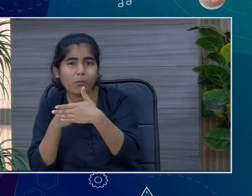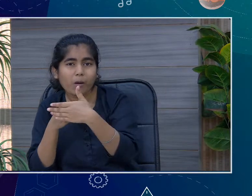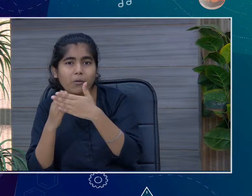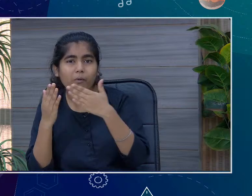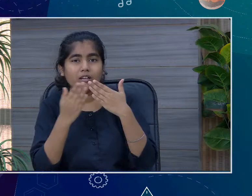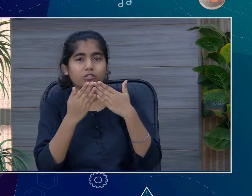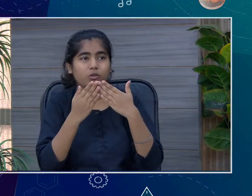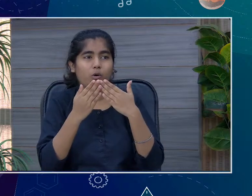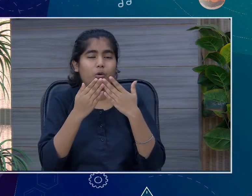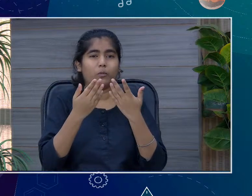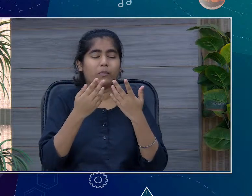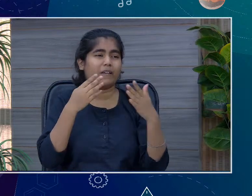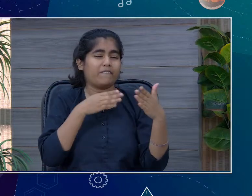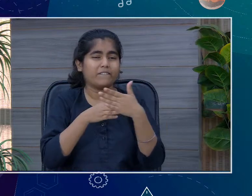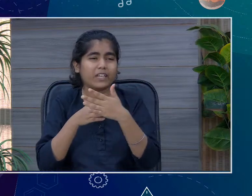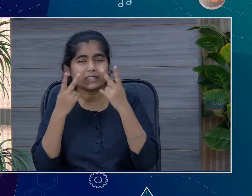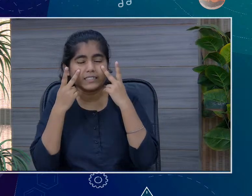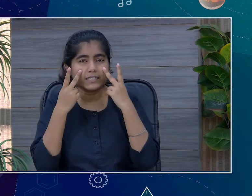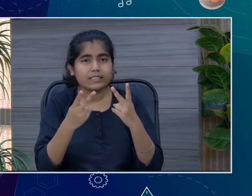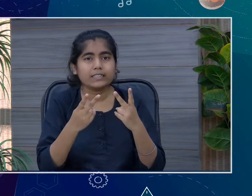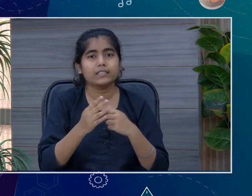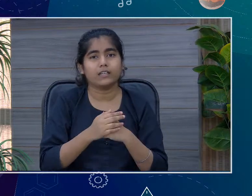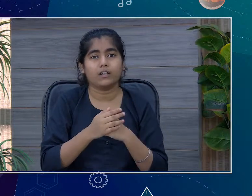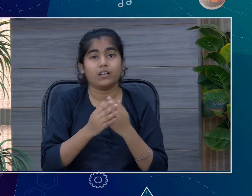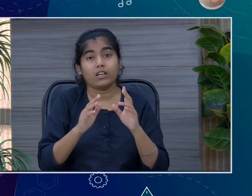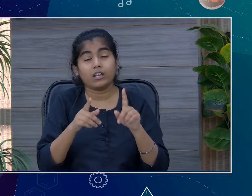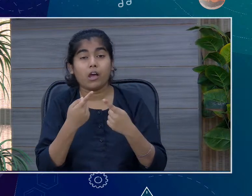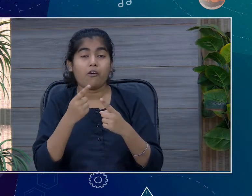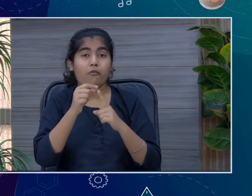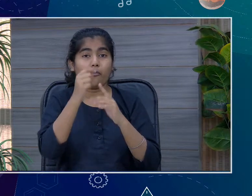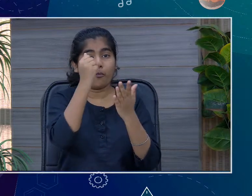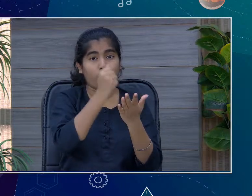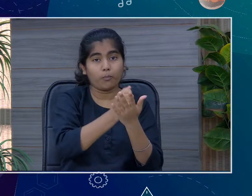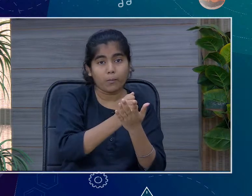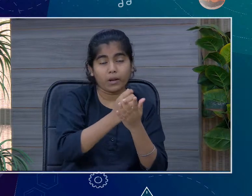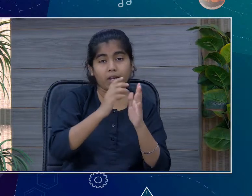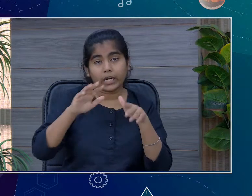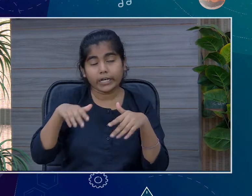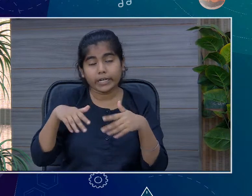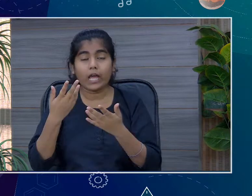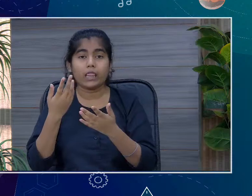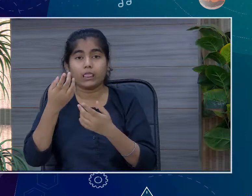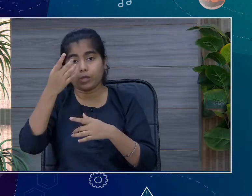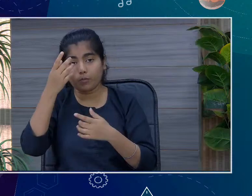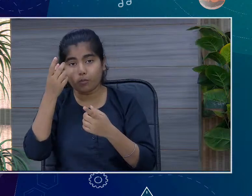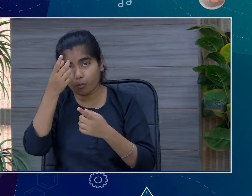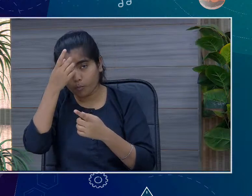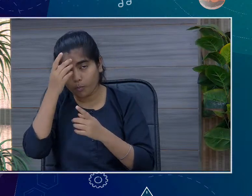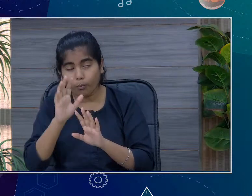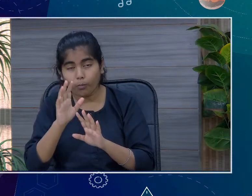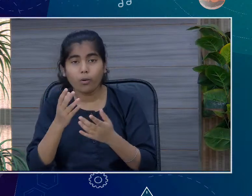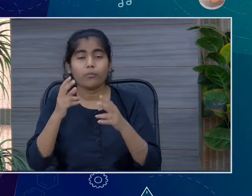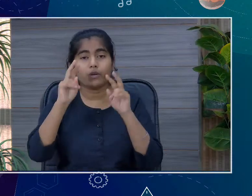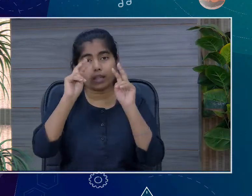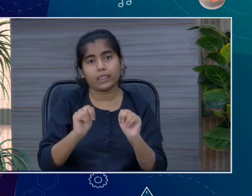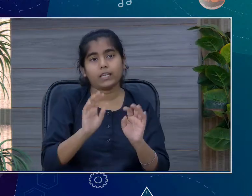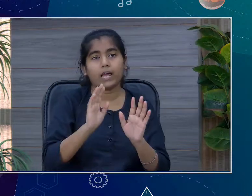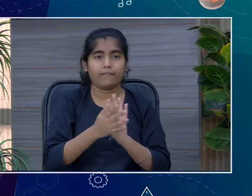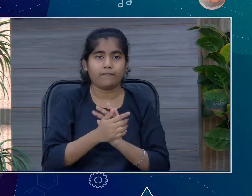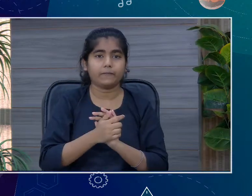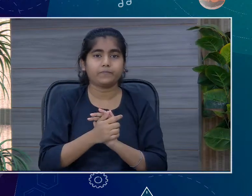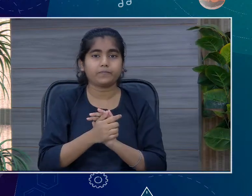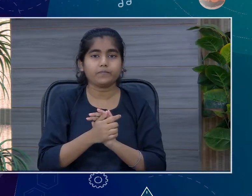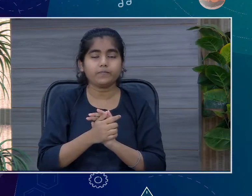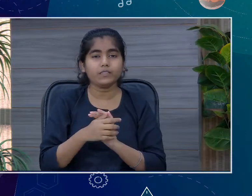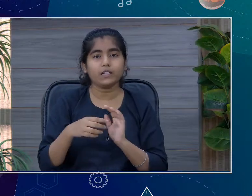में जूझते हैं अगर आपको टेम्परेरी या परमानेंट काइंड ऑफ कोई भी स्पेशल नीड है। तो धर्मेंद्र जी,